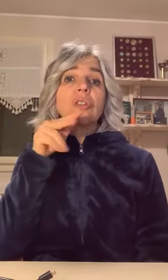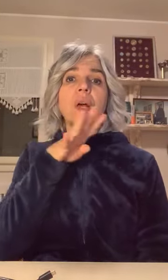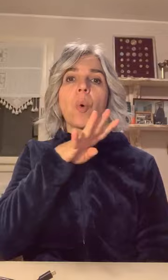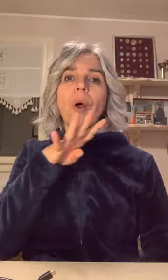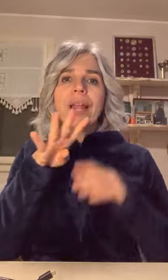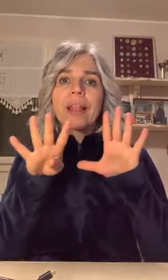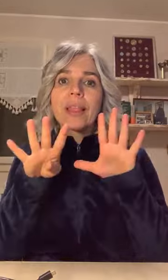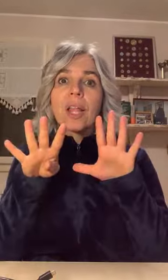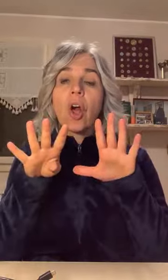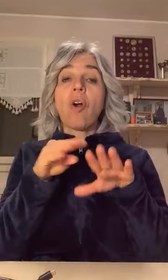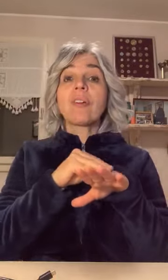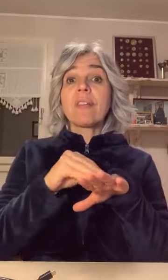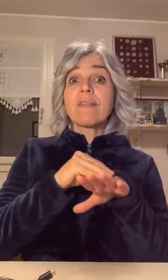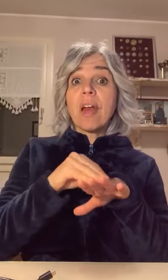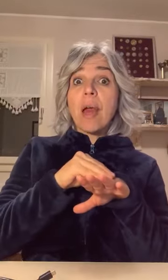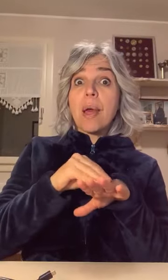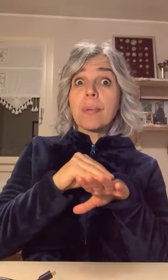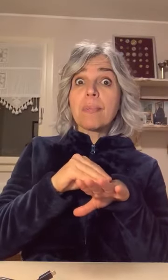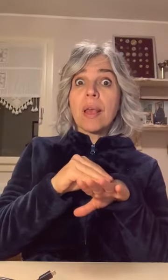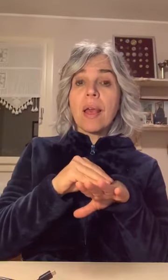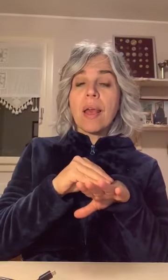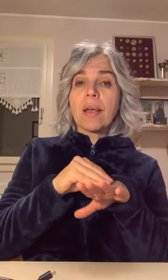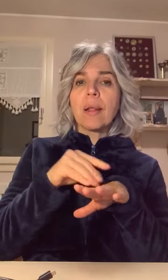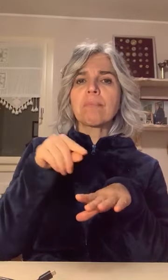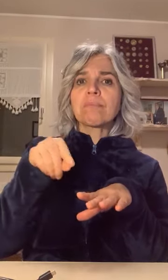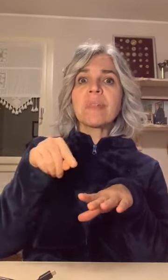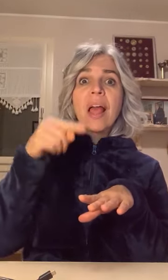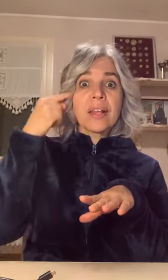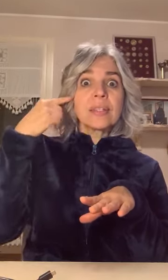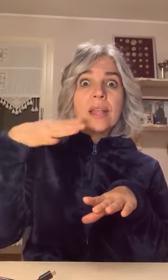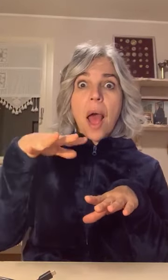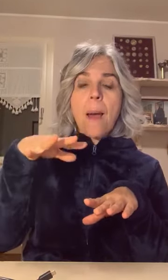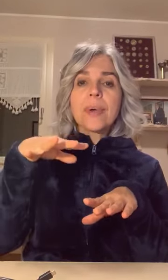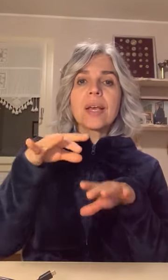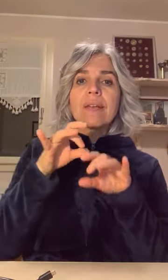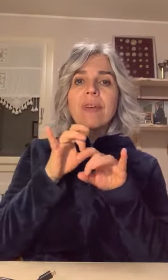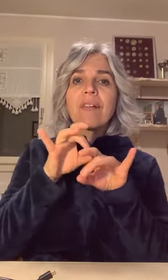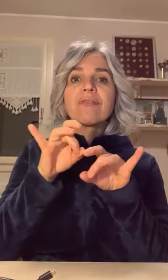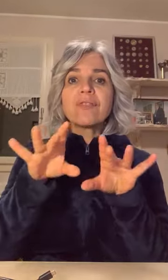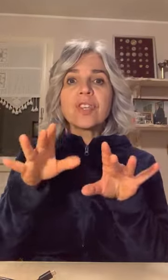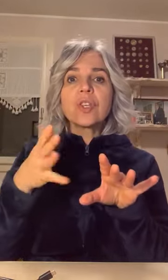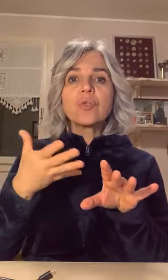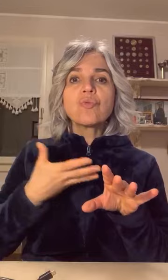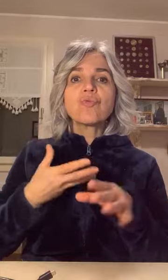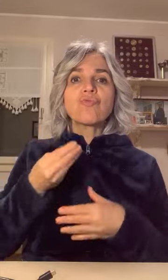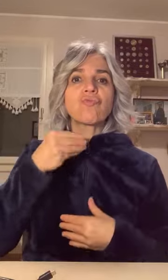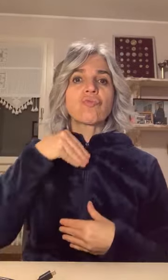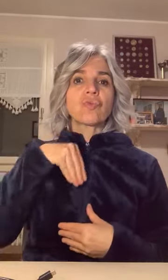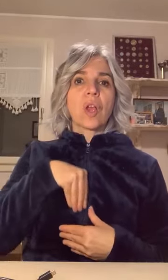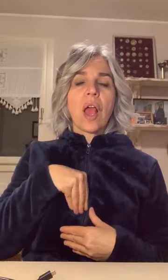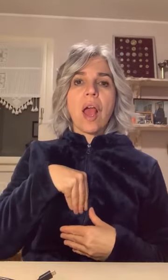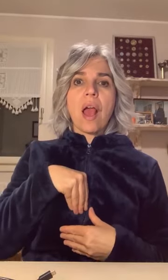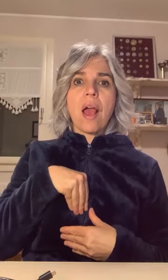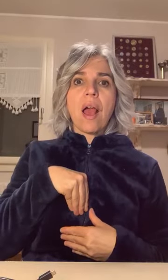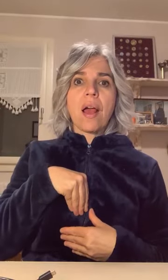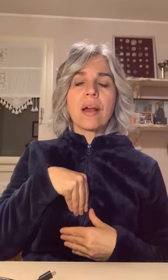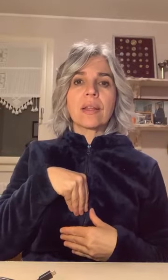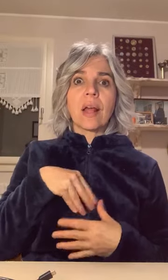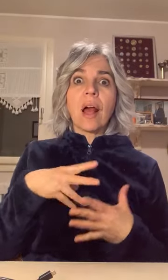si è suicidata dopo 2 giorni di isolamento, era in attesa della risposta del tampone e aveva paura